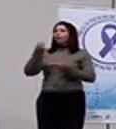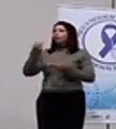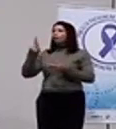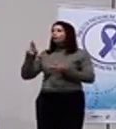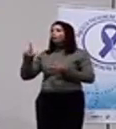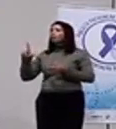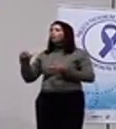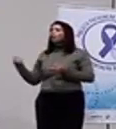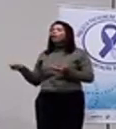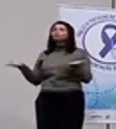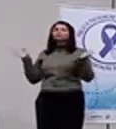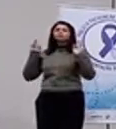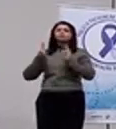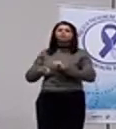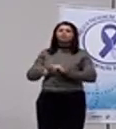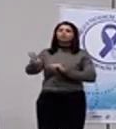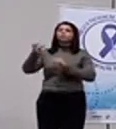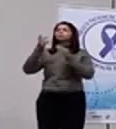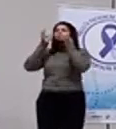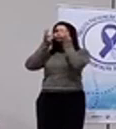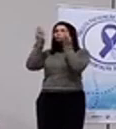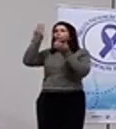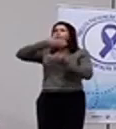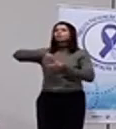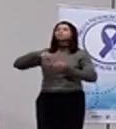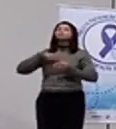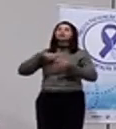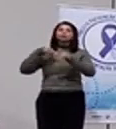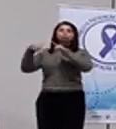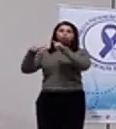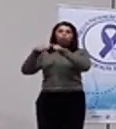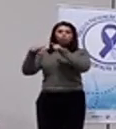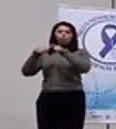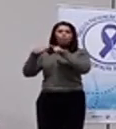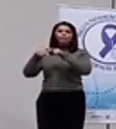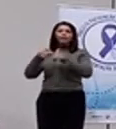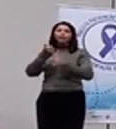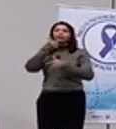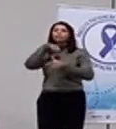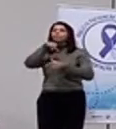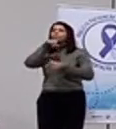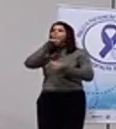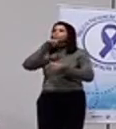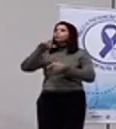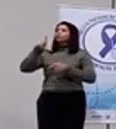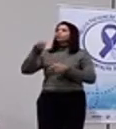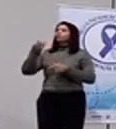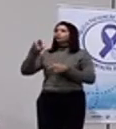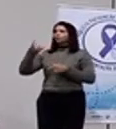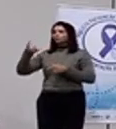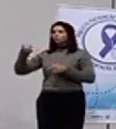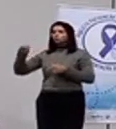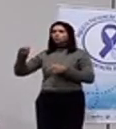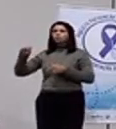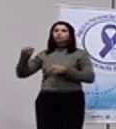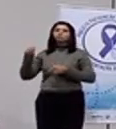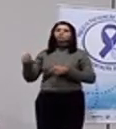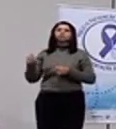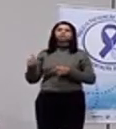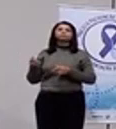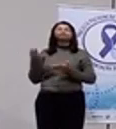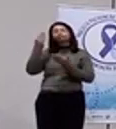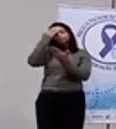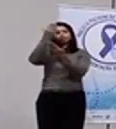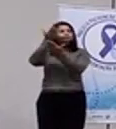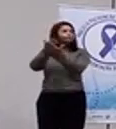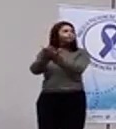ali presente nesse trabalho, sempre mãe da Larissa, e eu acredito muito que a gente vai conseguir deixar